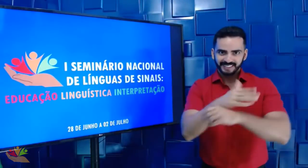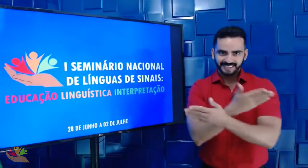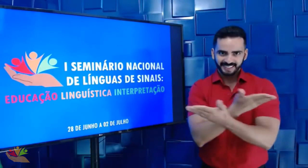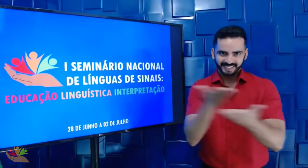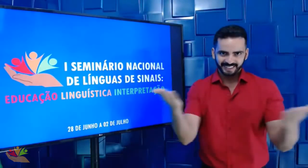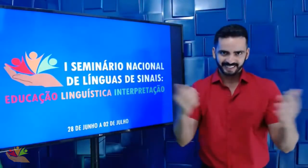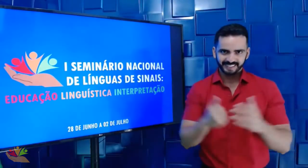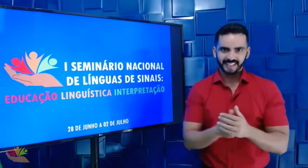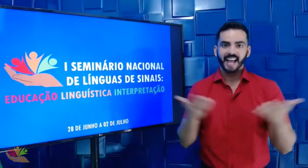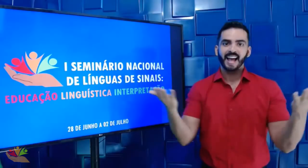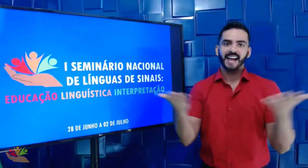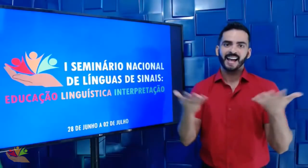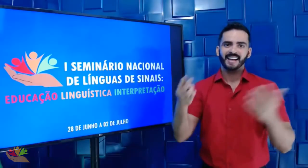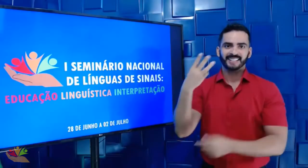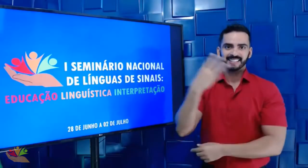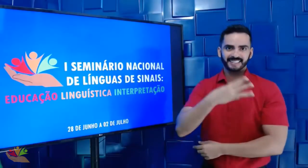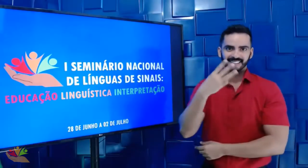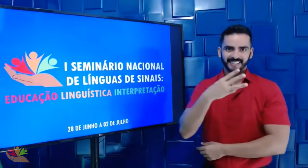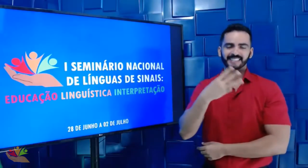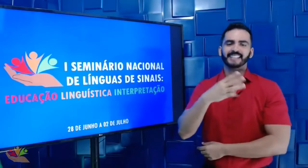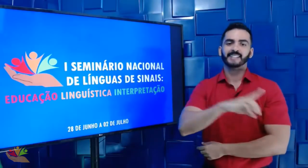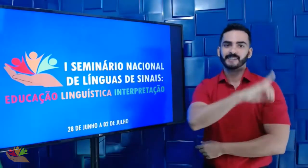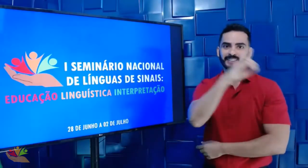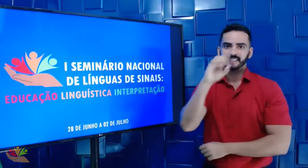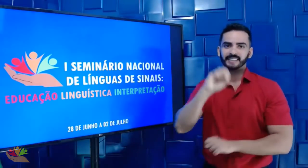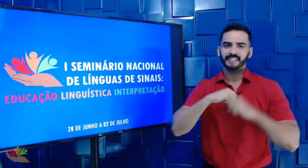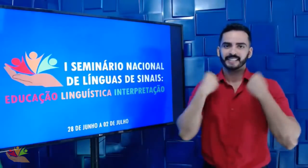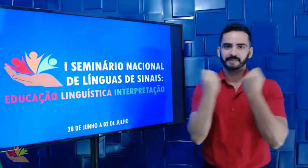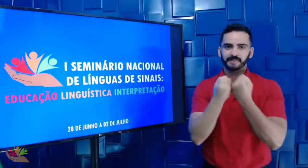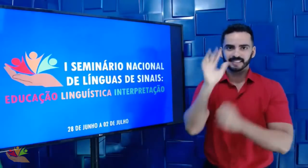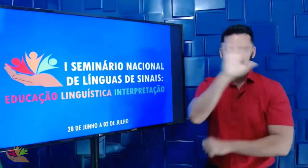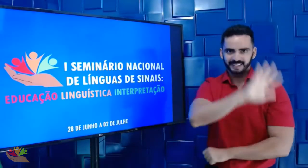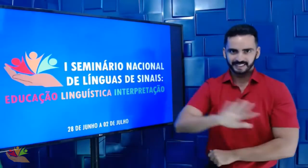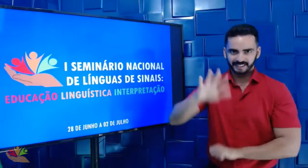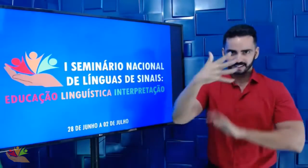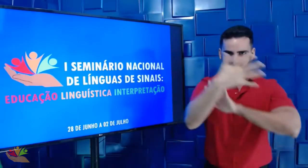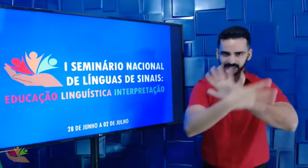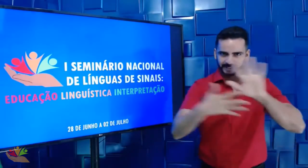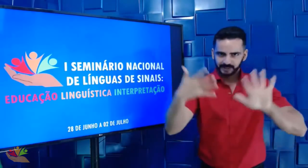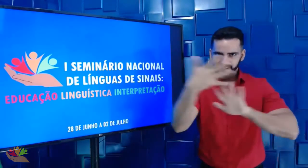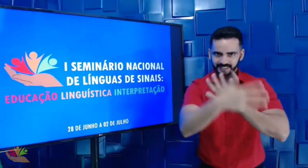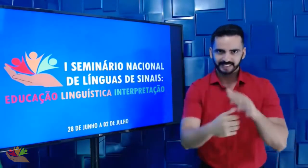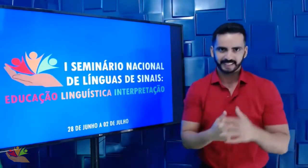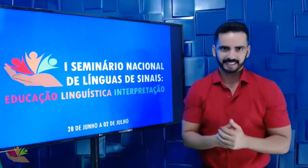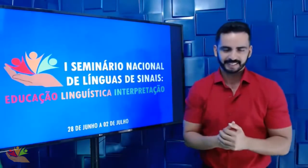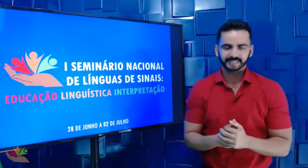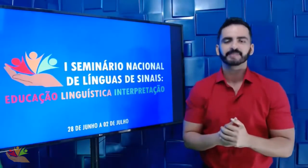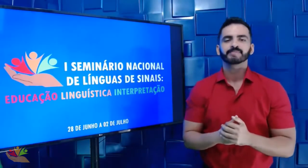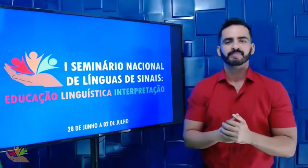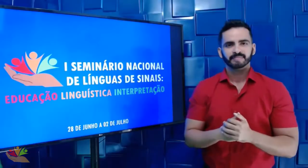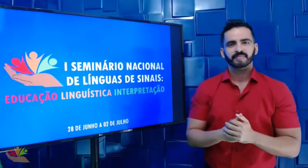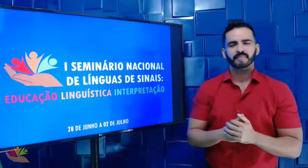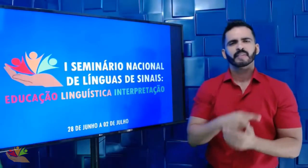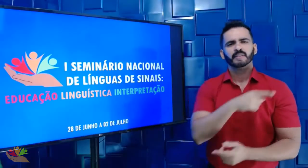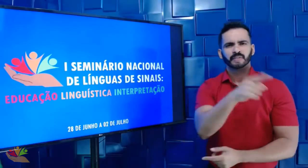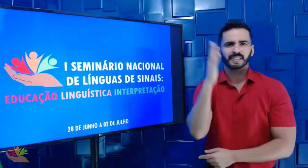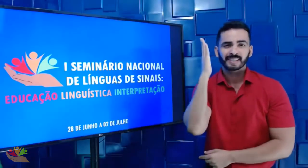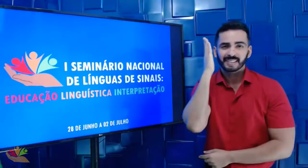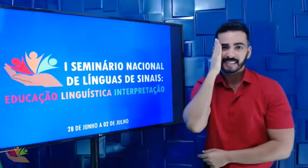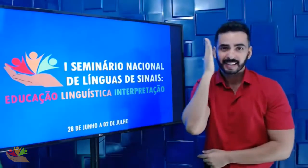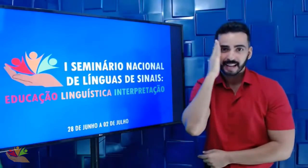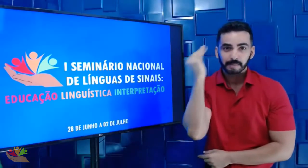Olá, boa noite a todos. Hoje é o terceiro dia do nosso Seminário Nacional de Língua de